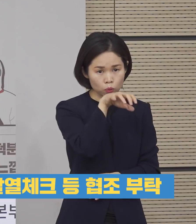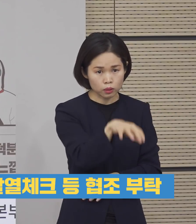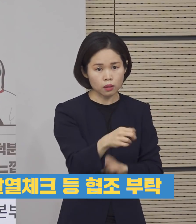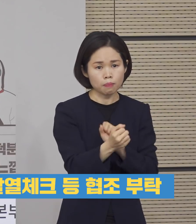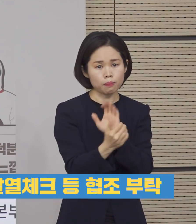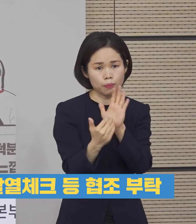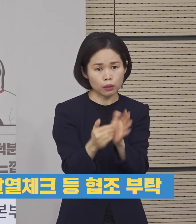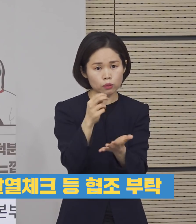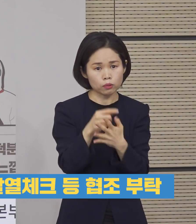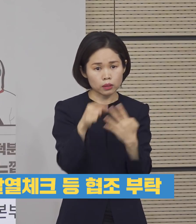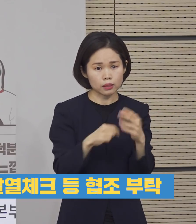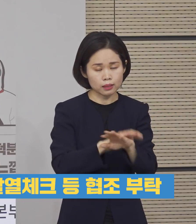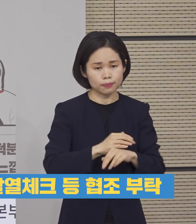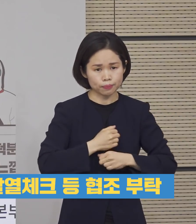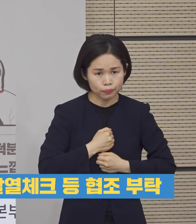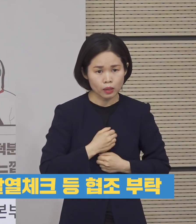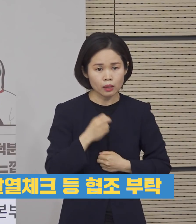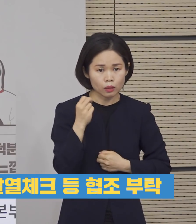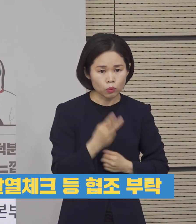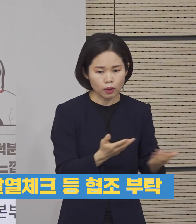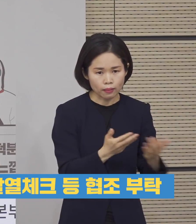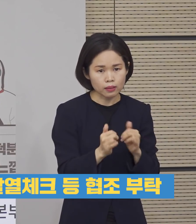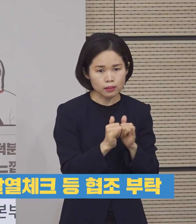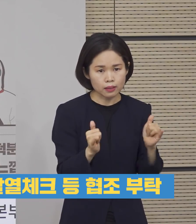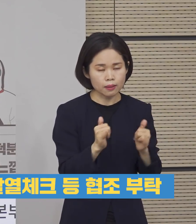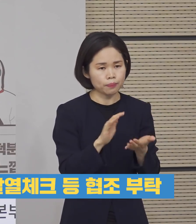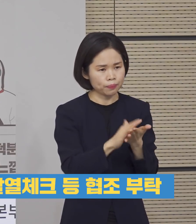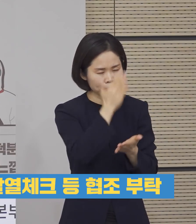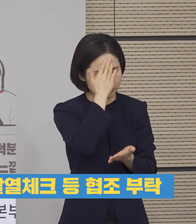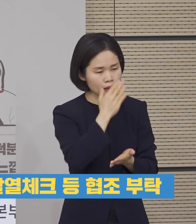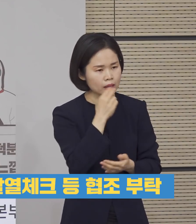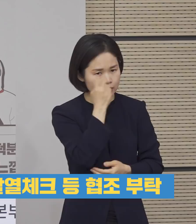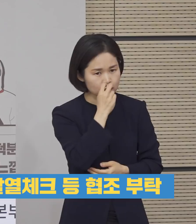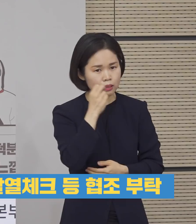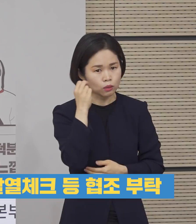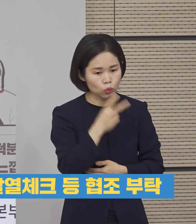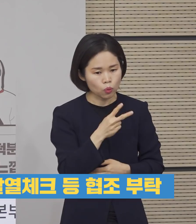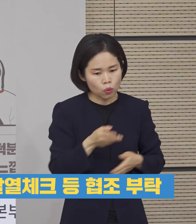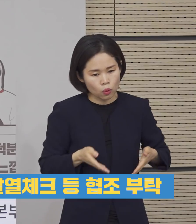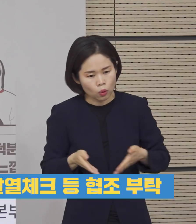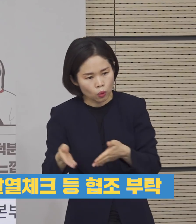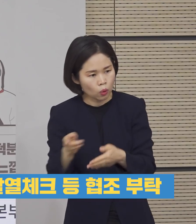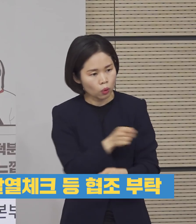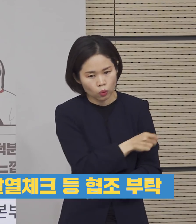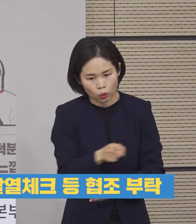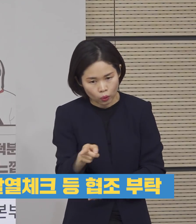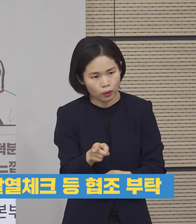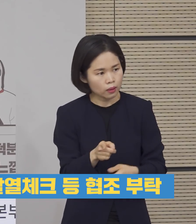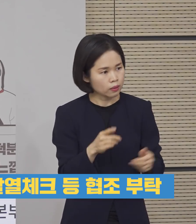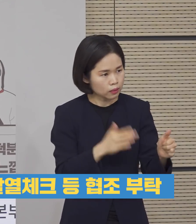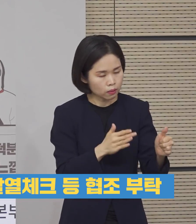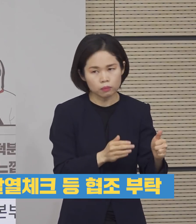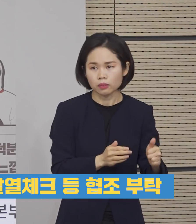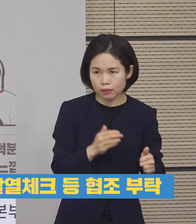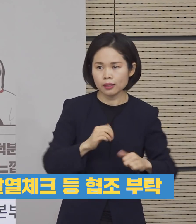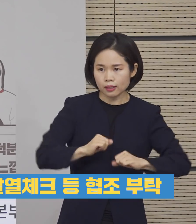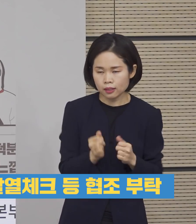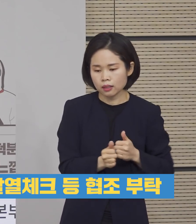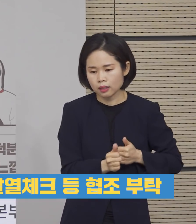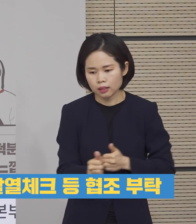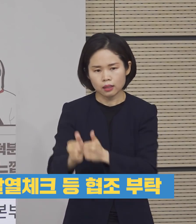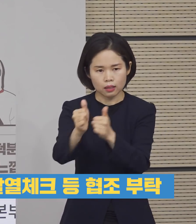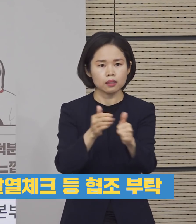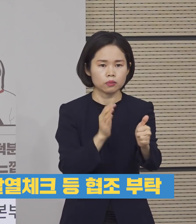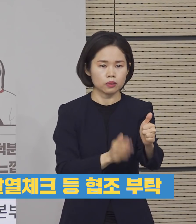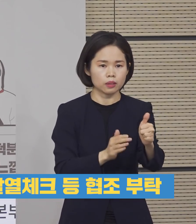가운데서도 방역수칙을 철저히 준수해 주시고 안내요원의 발열 체크, 동선 관리 등과 같은 방역 조치를